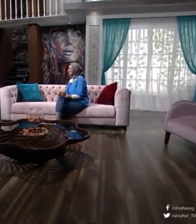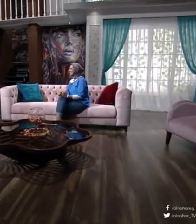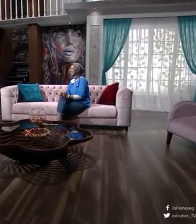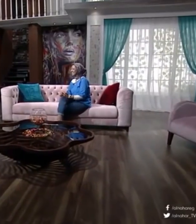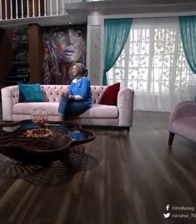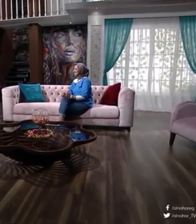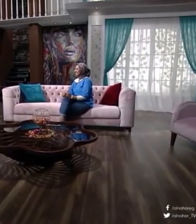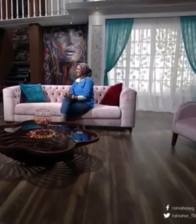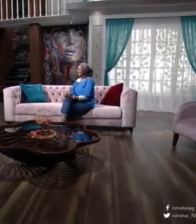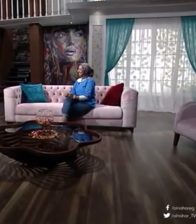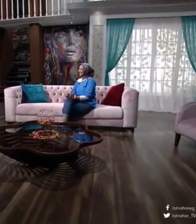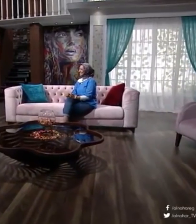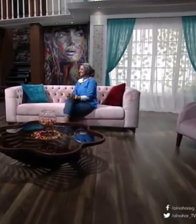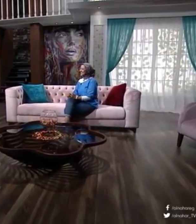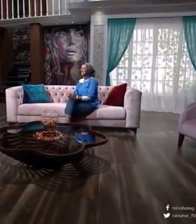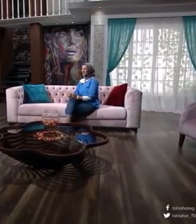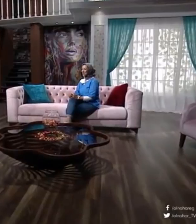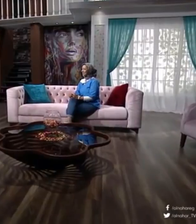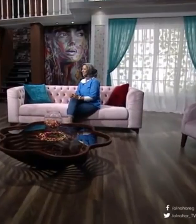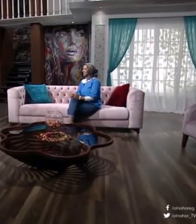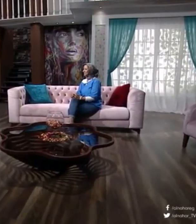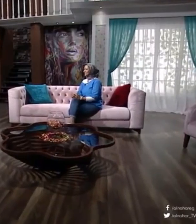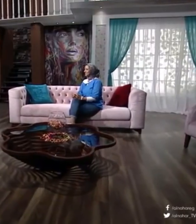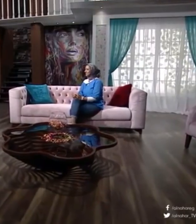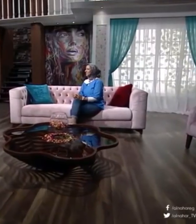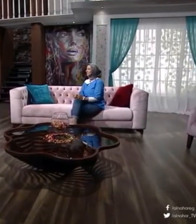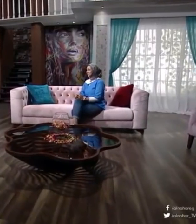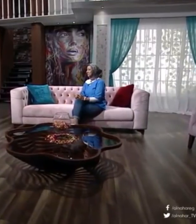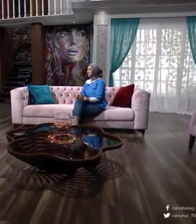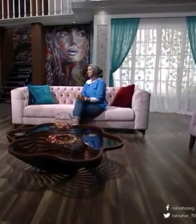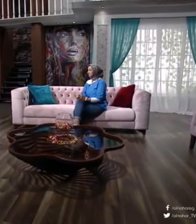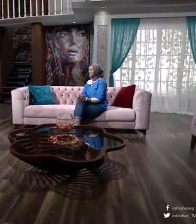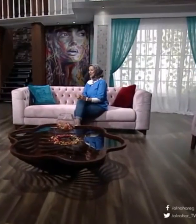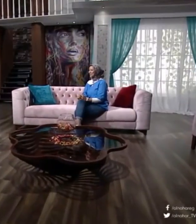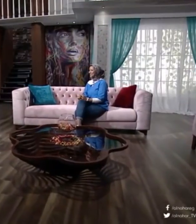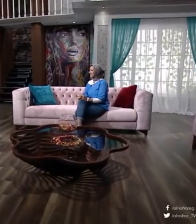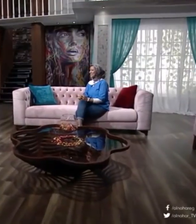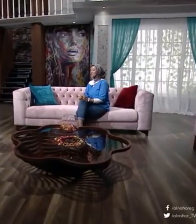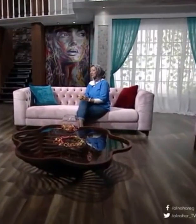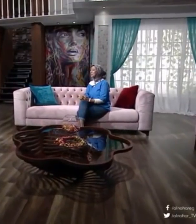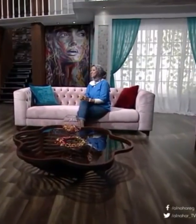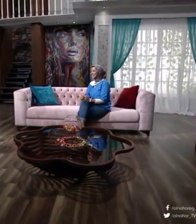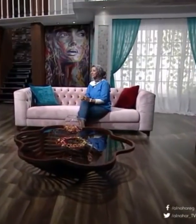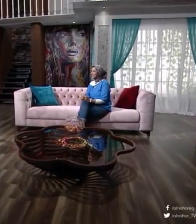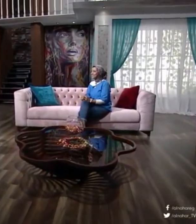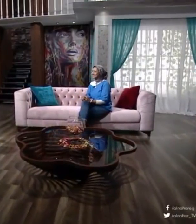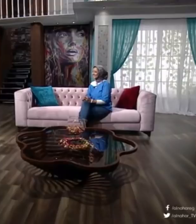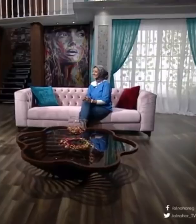علشان يعني نعمل حاجه جديده ونعمل الله. دايما فقره انا وانتي ليهم، وعشان هم يستحقوا، ونقول لهم نصايح